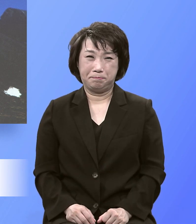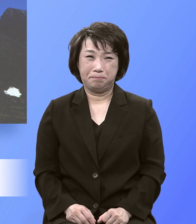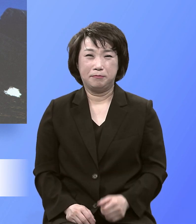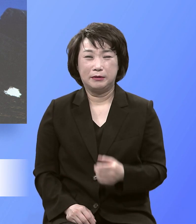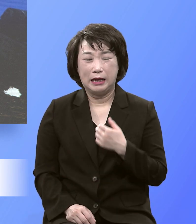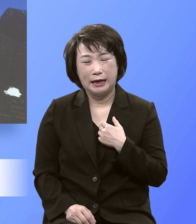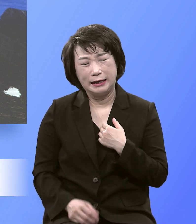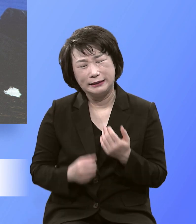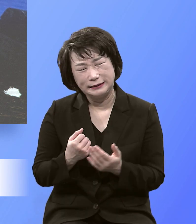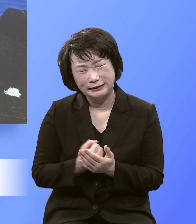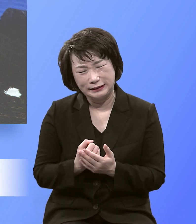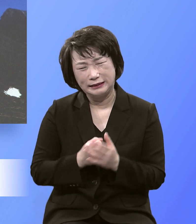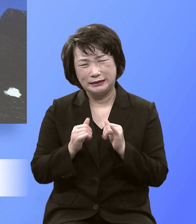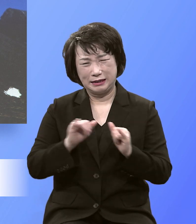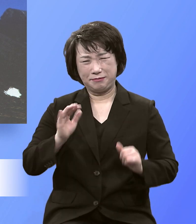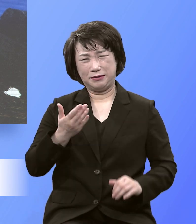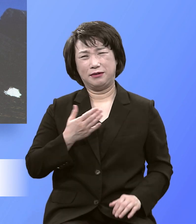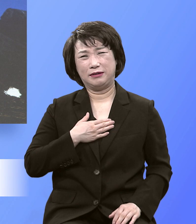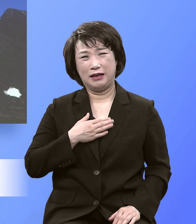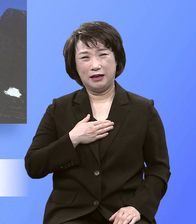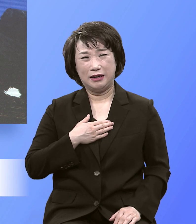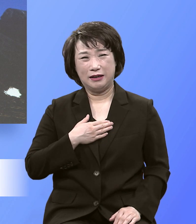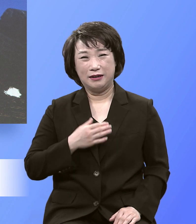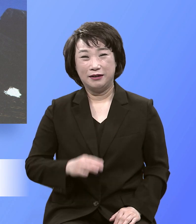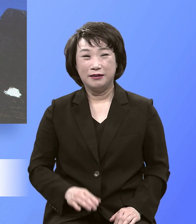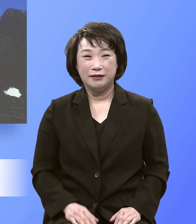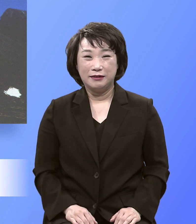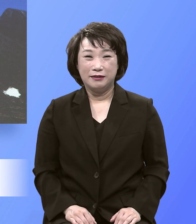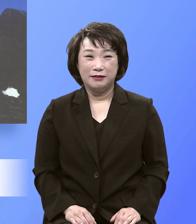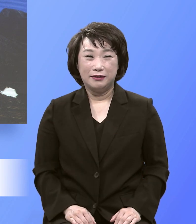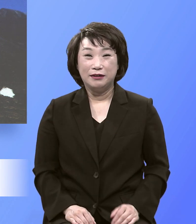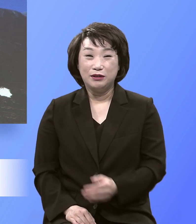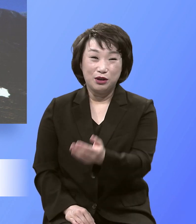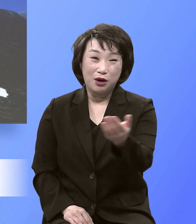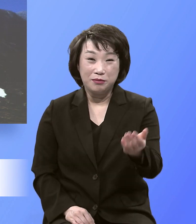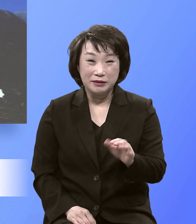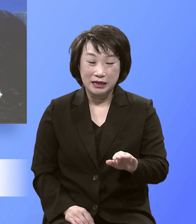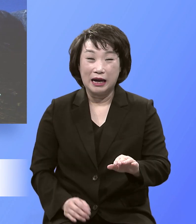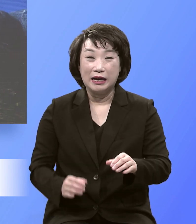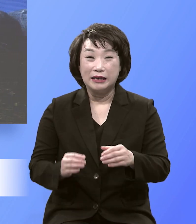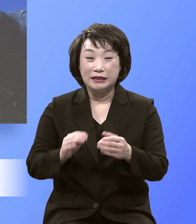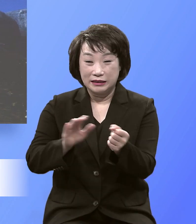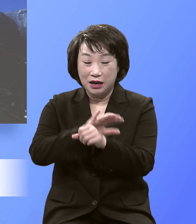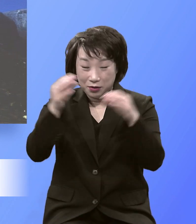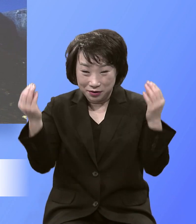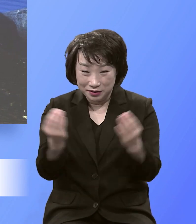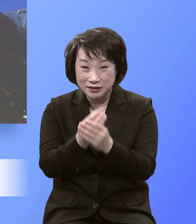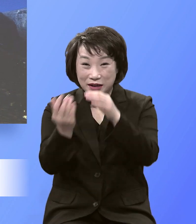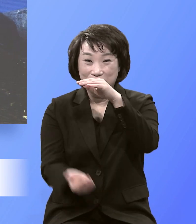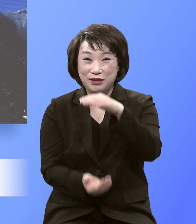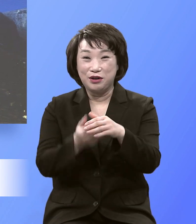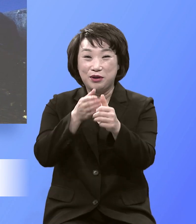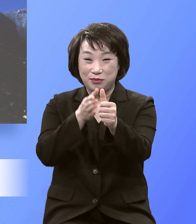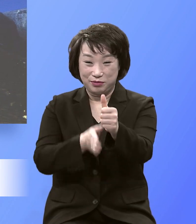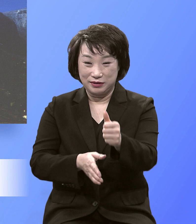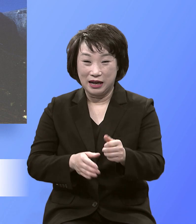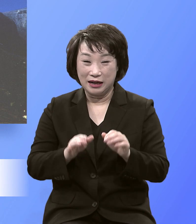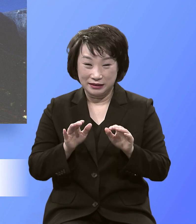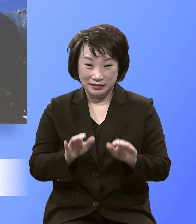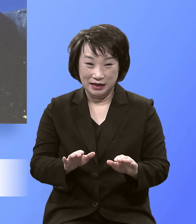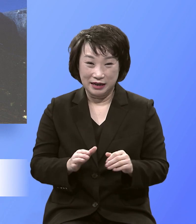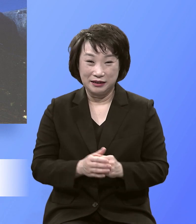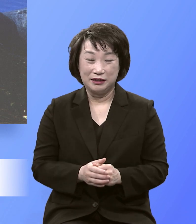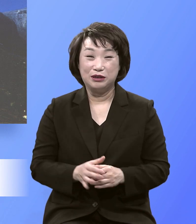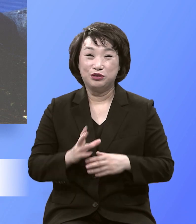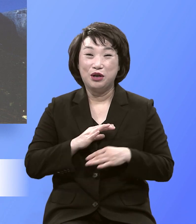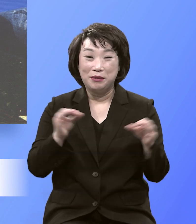당신이 딱 큰 사람이라고 말이야. 응? 여러분에게 온전한 사랑이 이루어짐으로